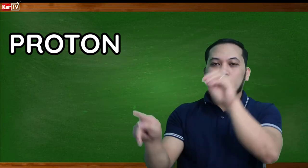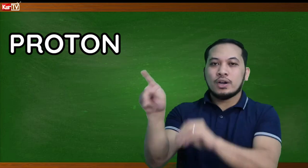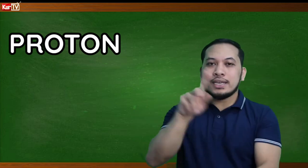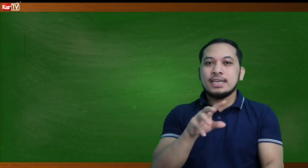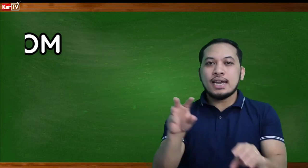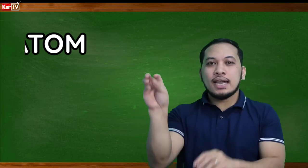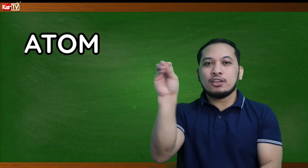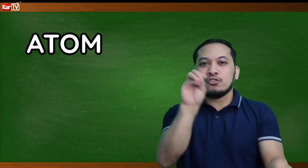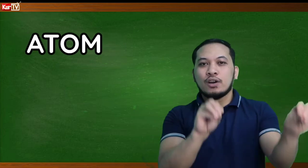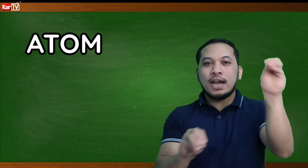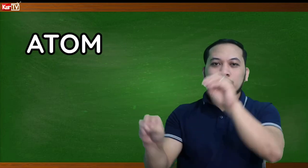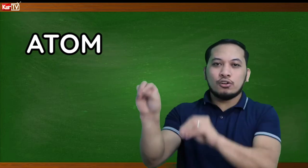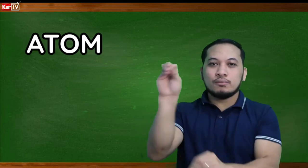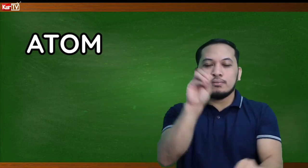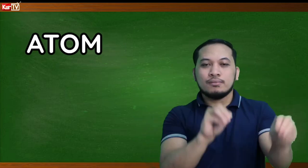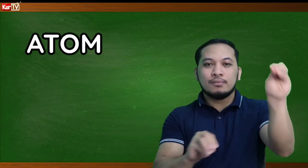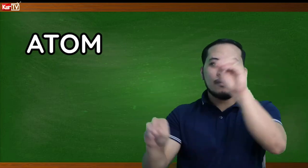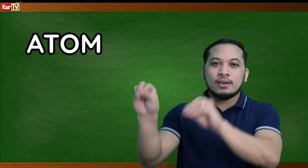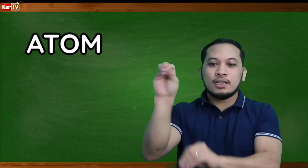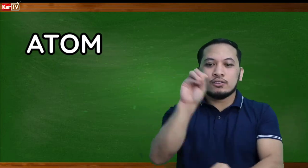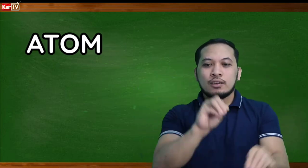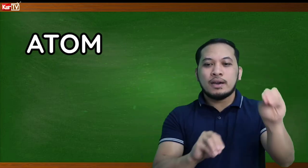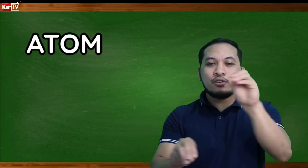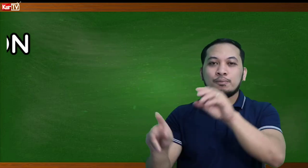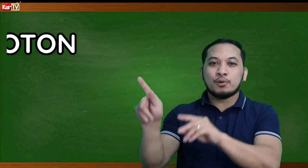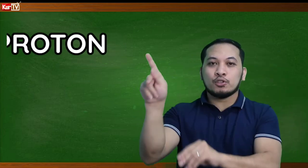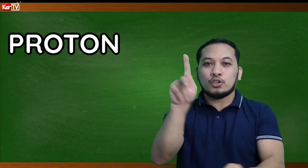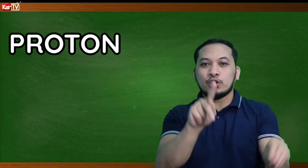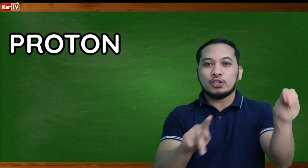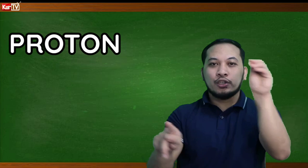Kung kanina ganun yung atom, ganun naman yung proton.